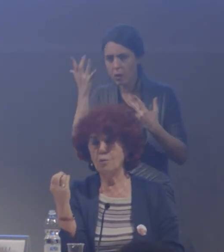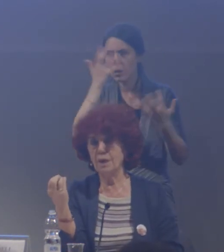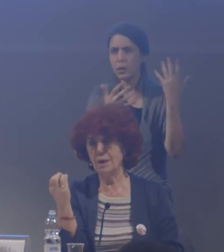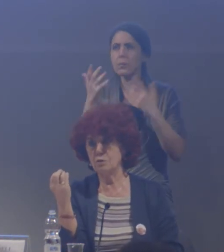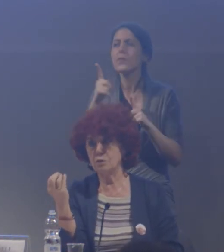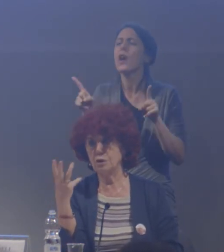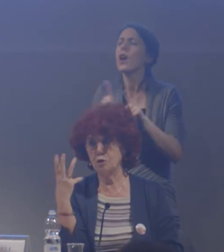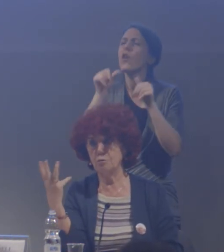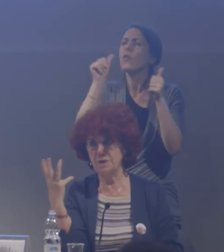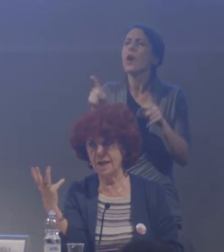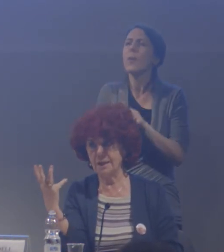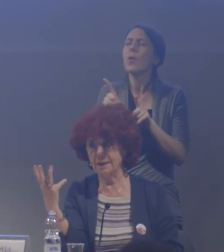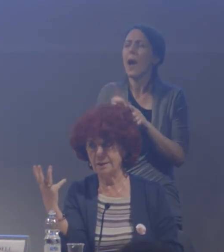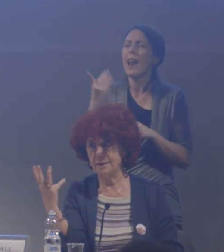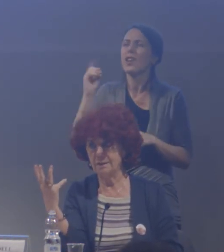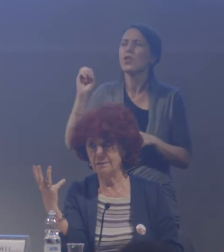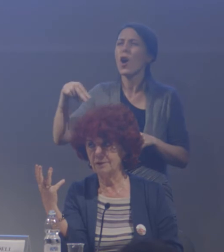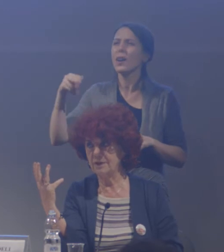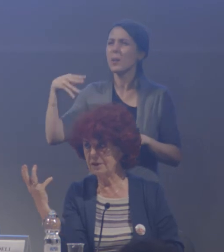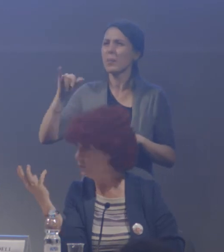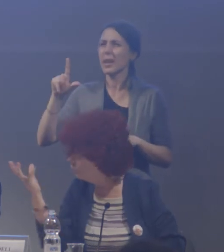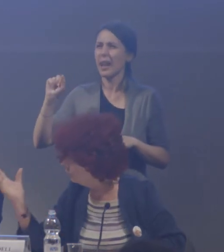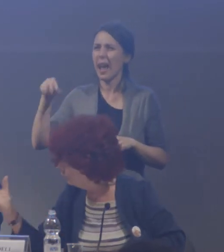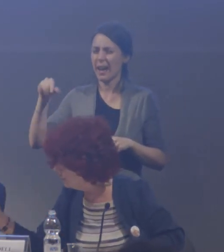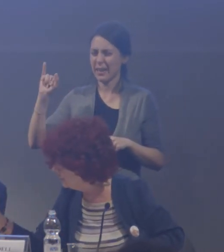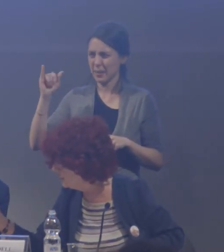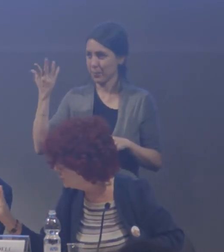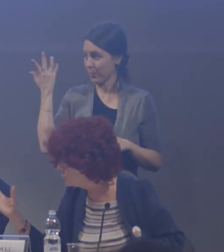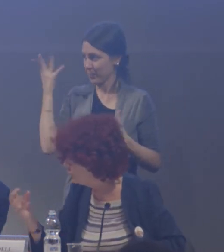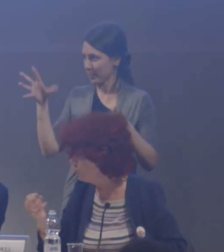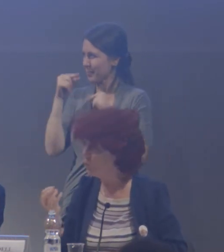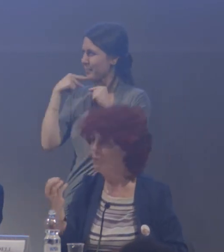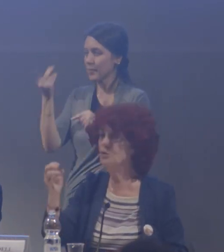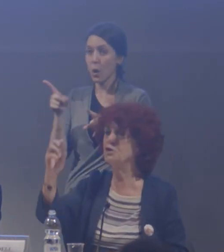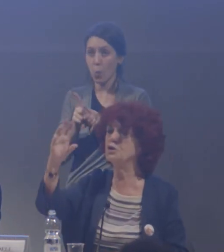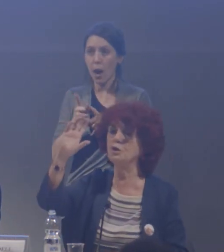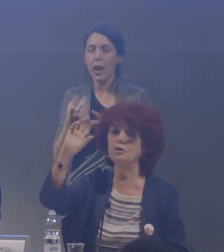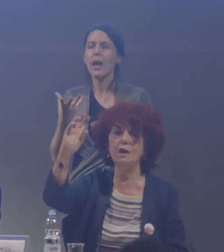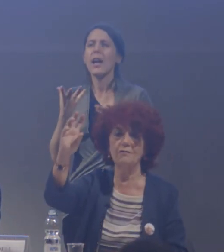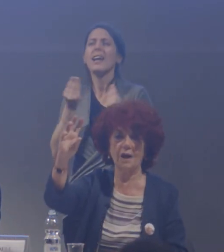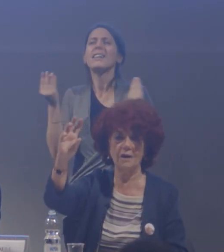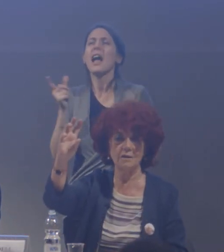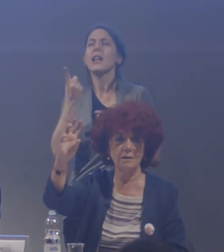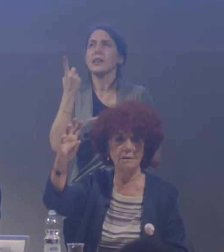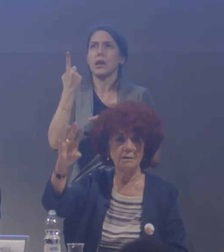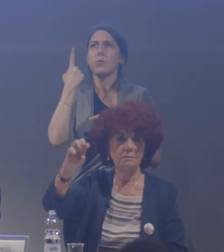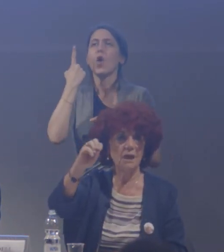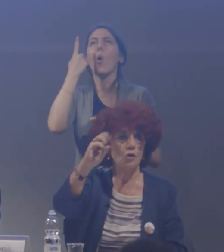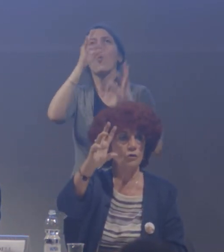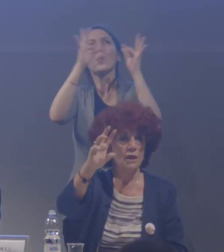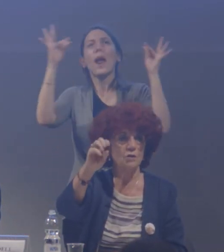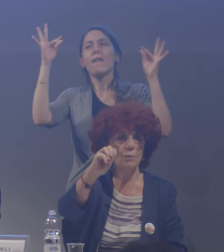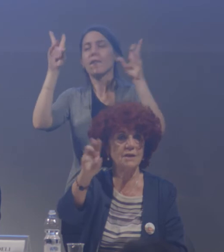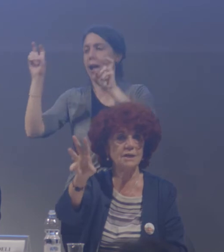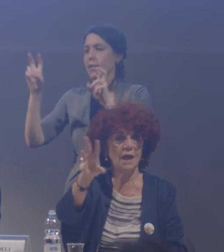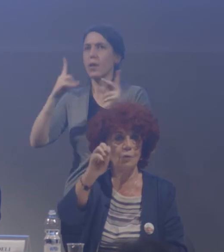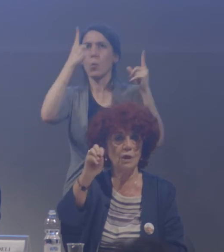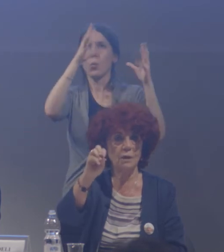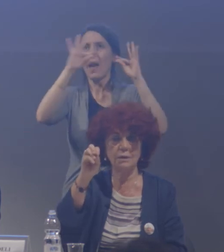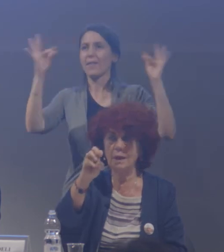po' come la questione di Don Milani, veniva detto all'inizio, io sono d'accordo, molti citano delle frasi, dei contesti,